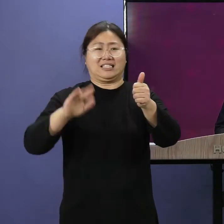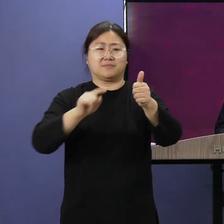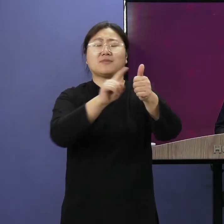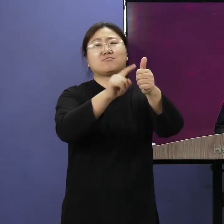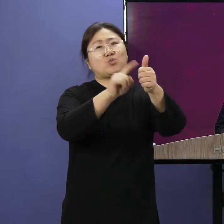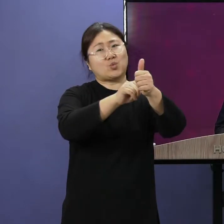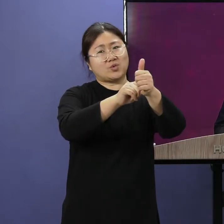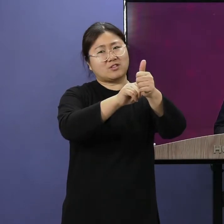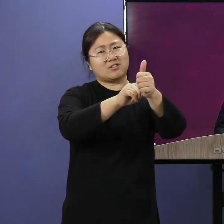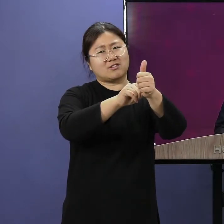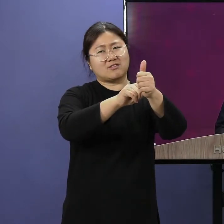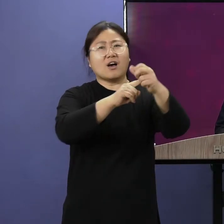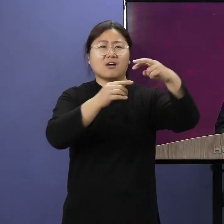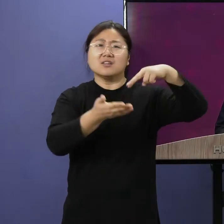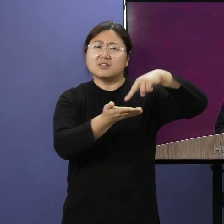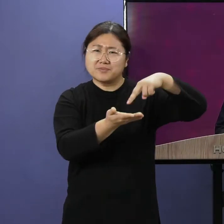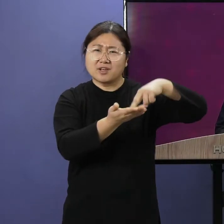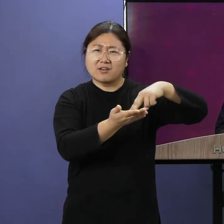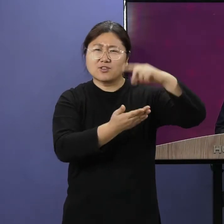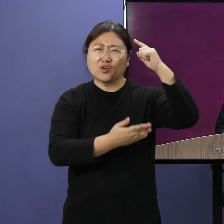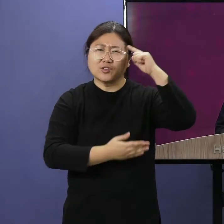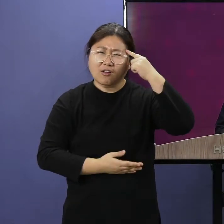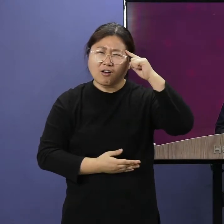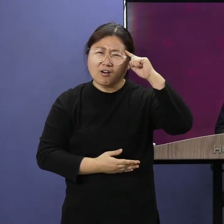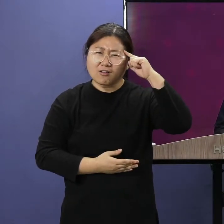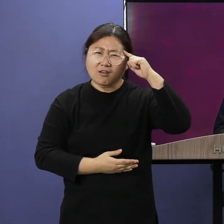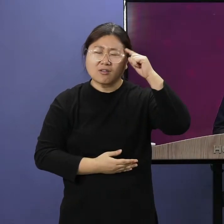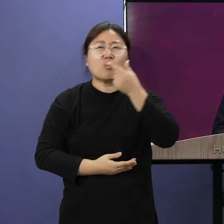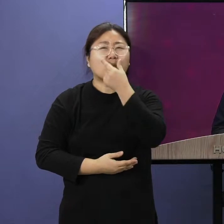생각하기에는 부족했다라고 느꼈나 봅니다.